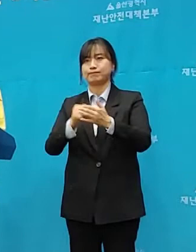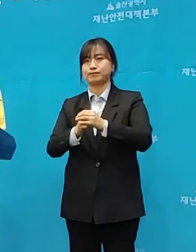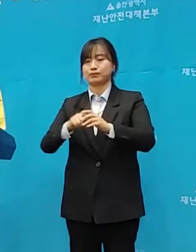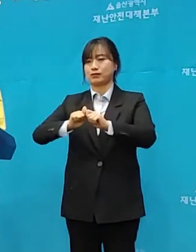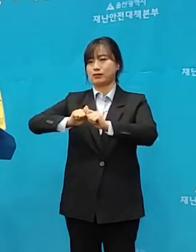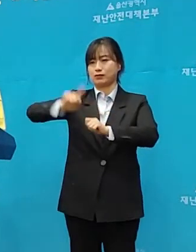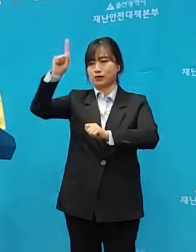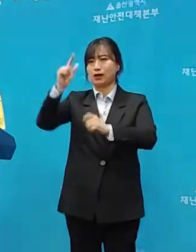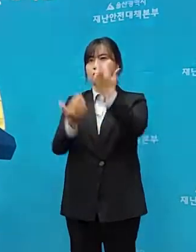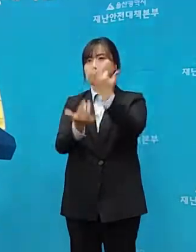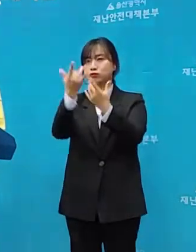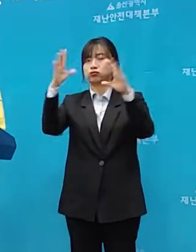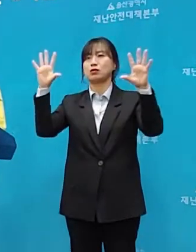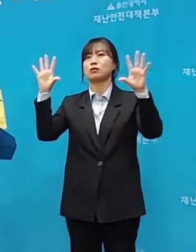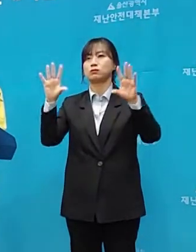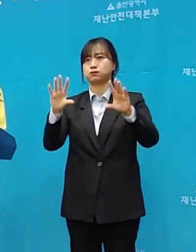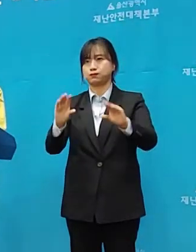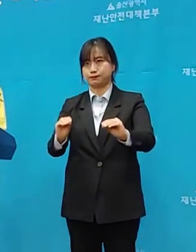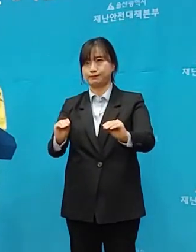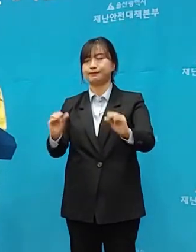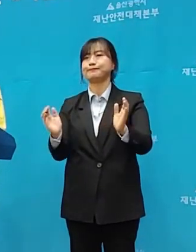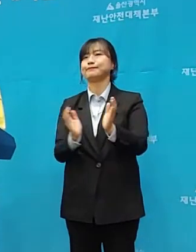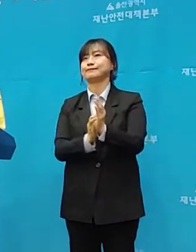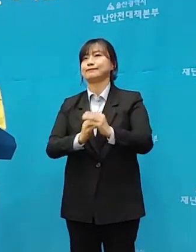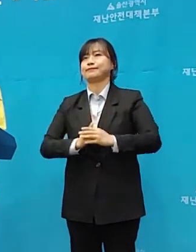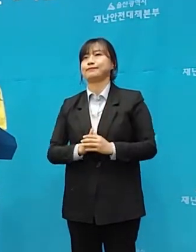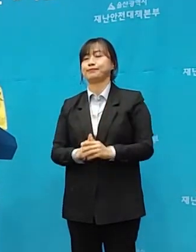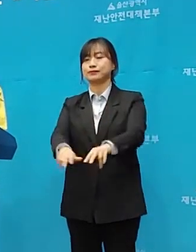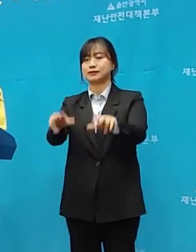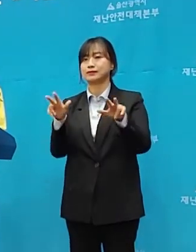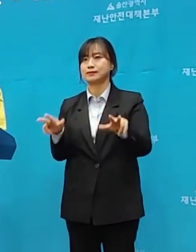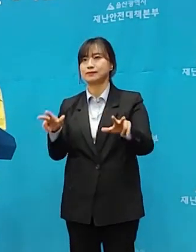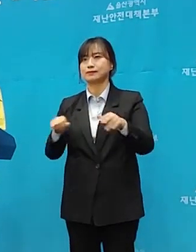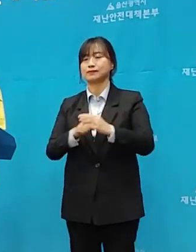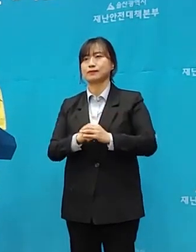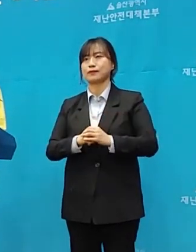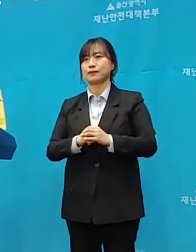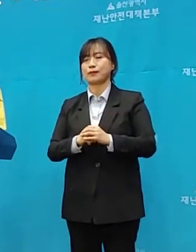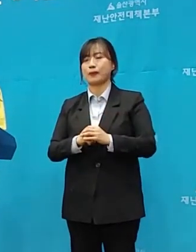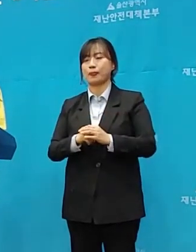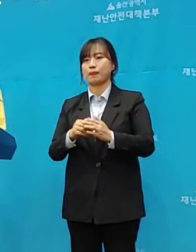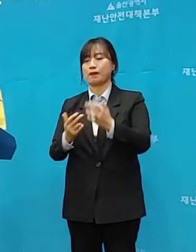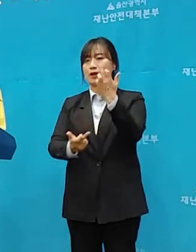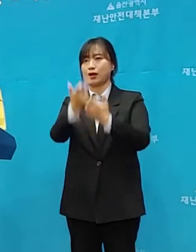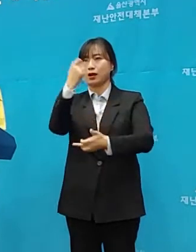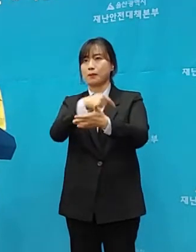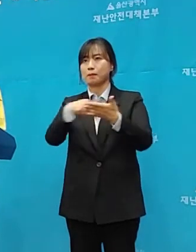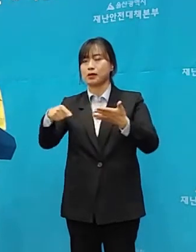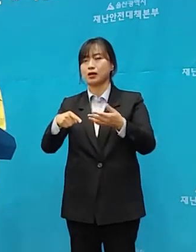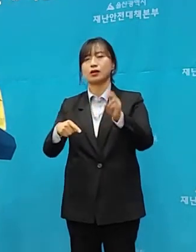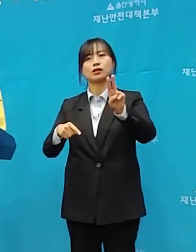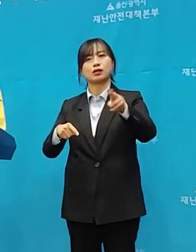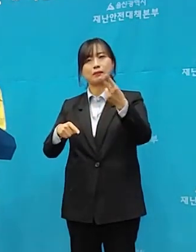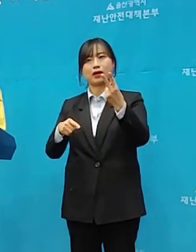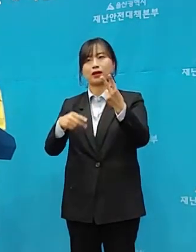주불 진화를 완료하였습니다. 현재 산림 피해 면적은